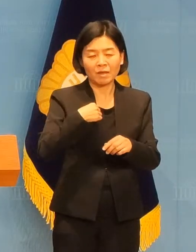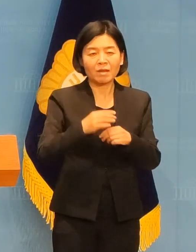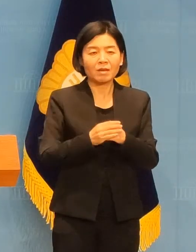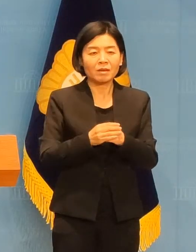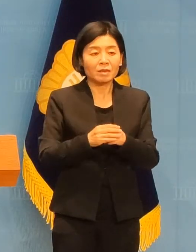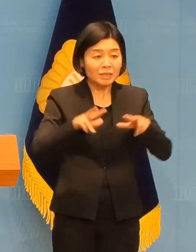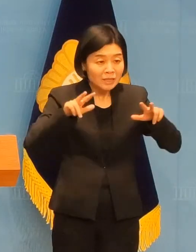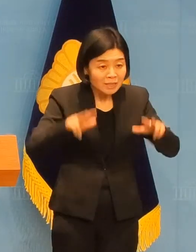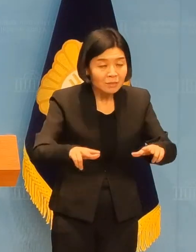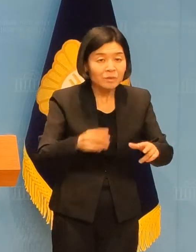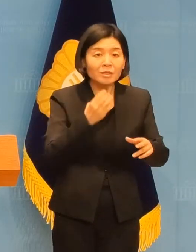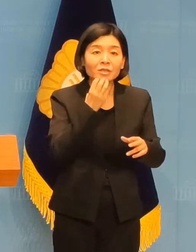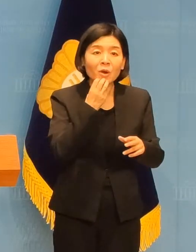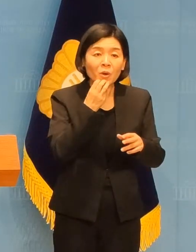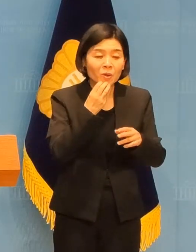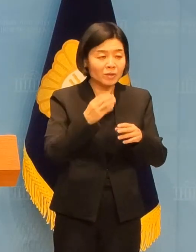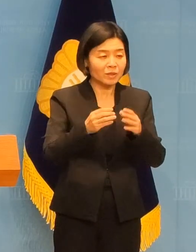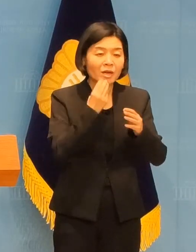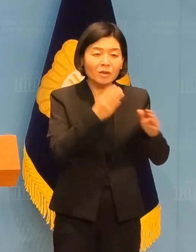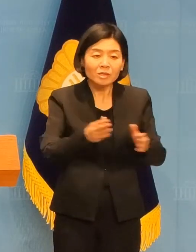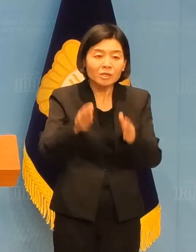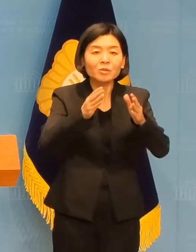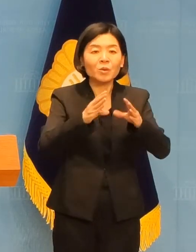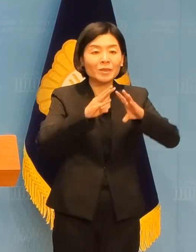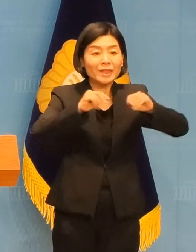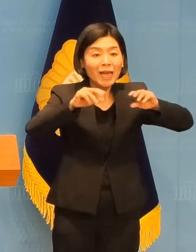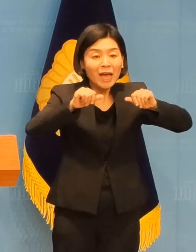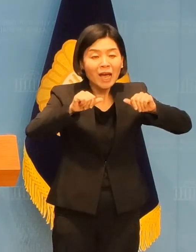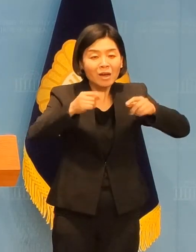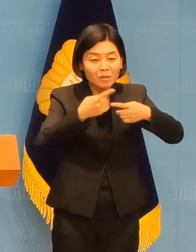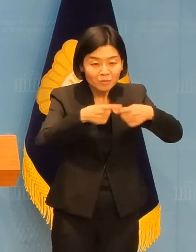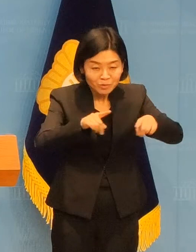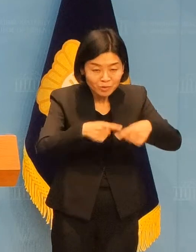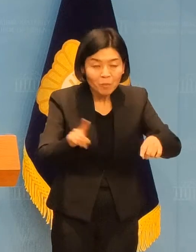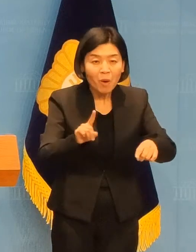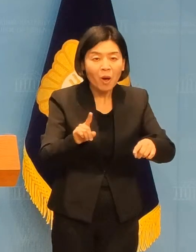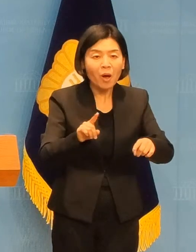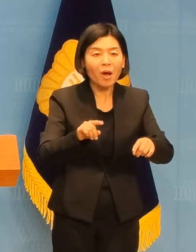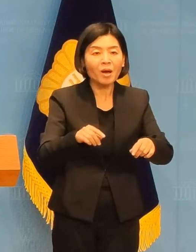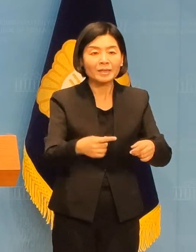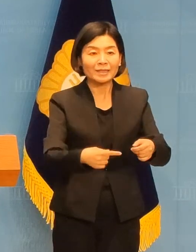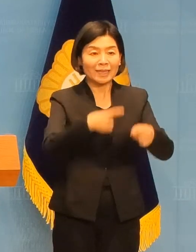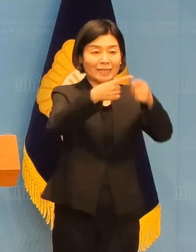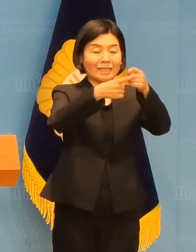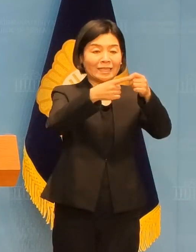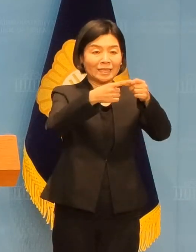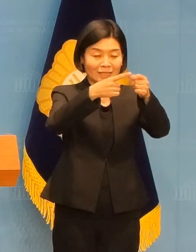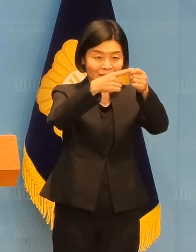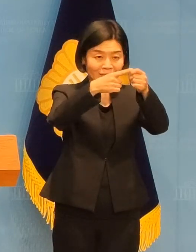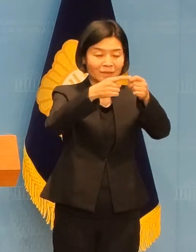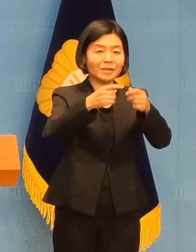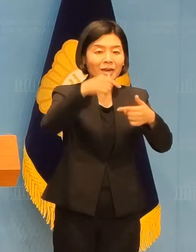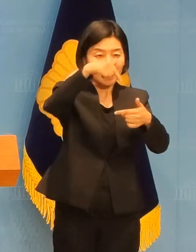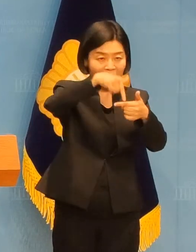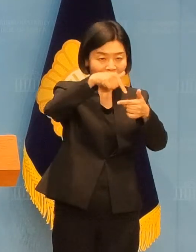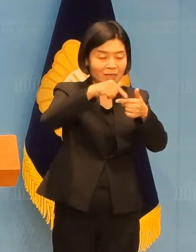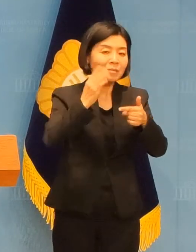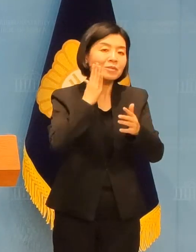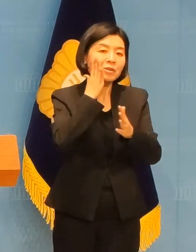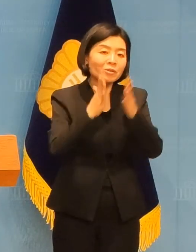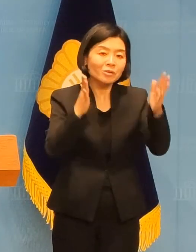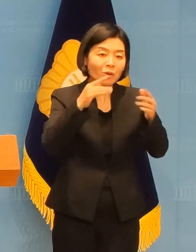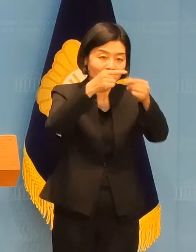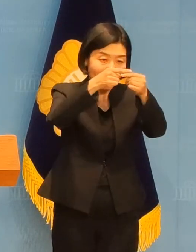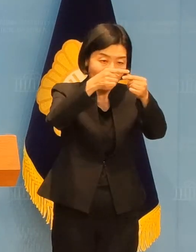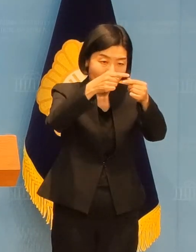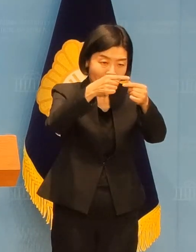대한 급지 분석입니다. 1급지 강남과 서초를 필두로 줄을 세웠습니다. 경기도의 경우 황제의 땅